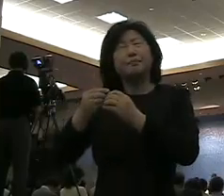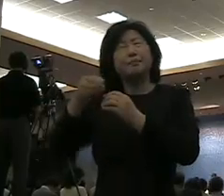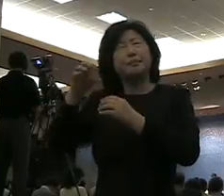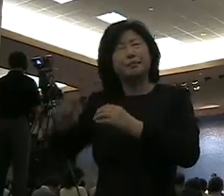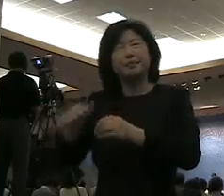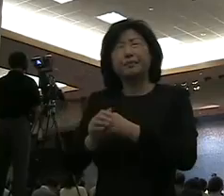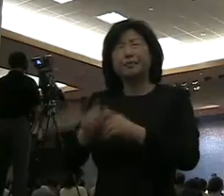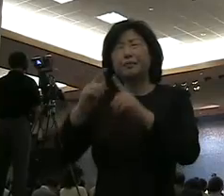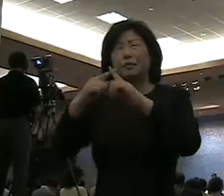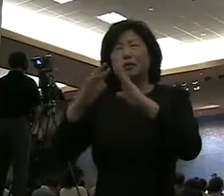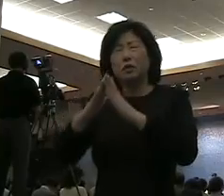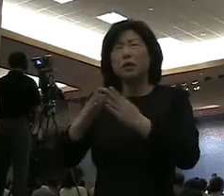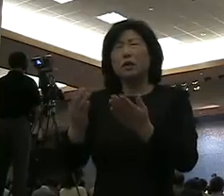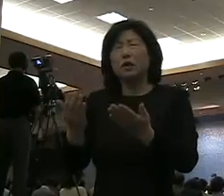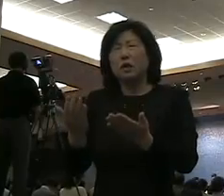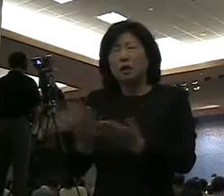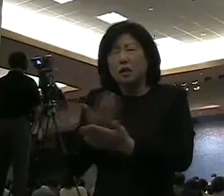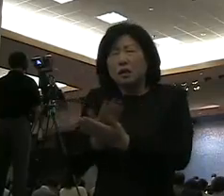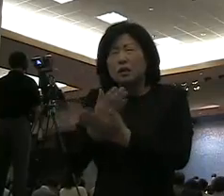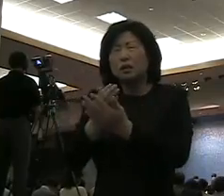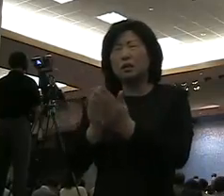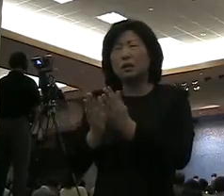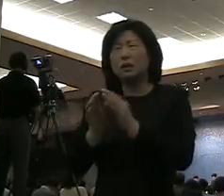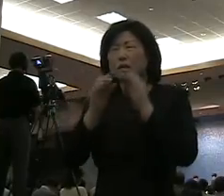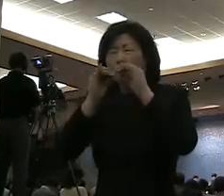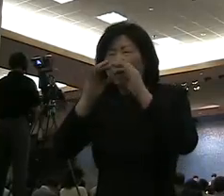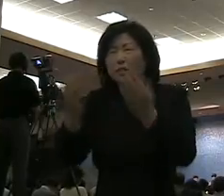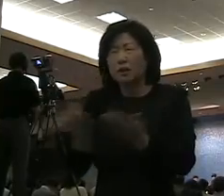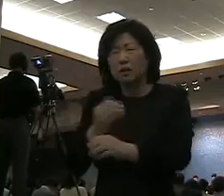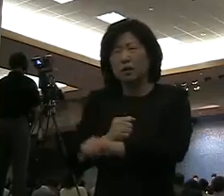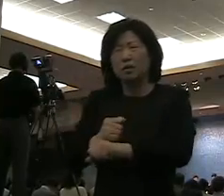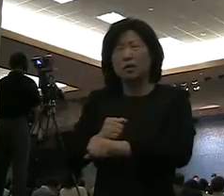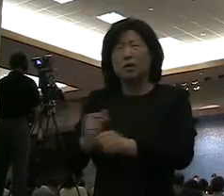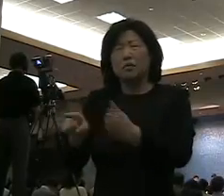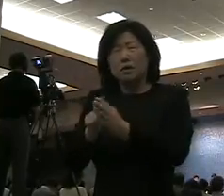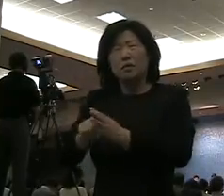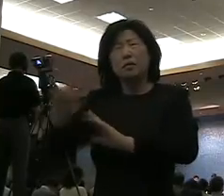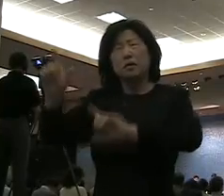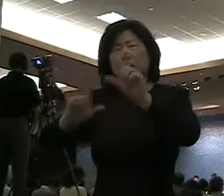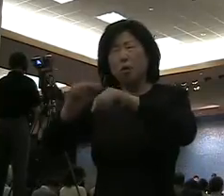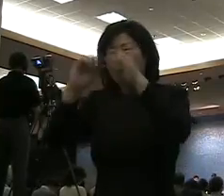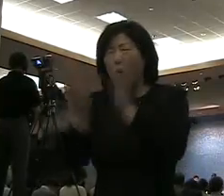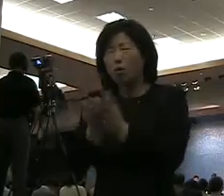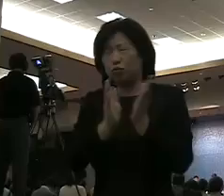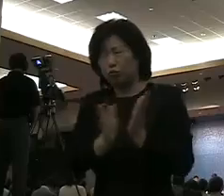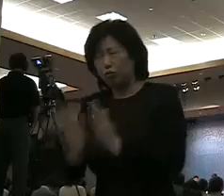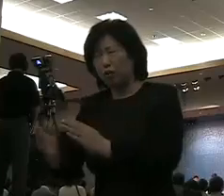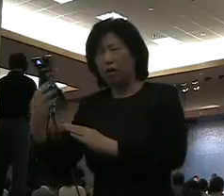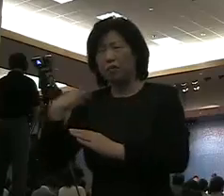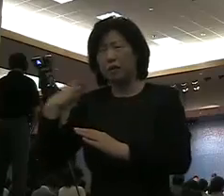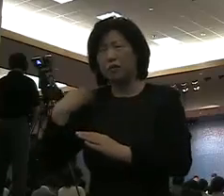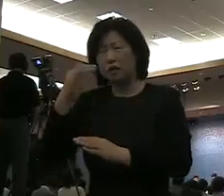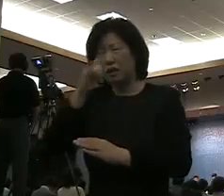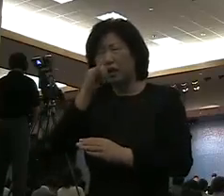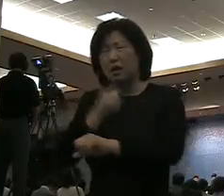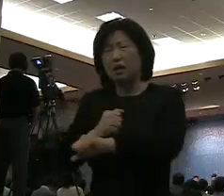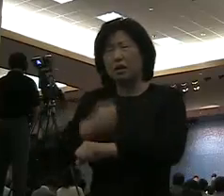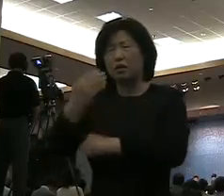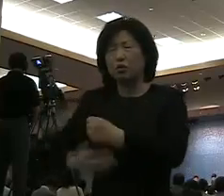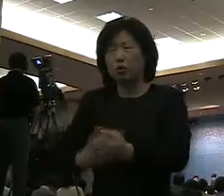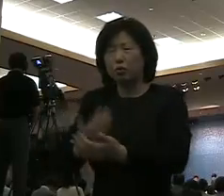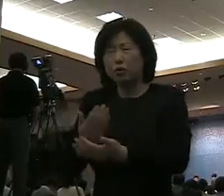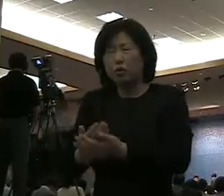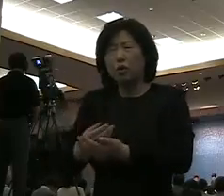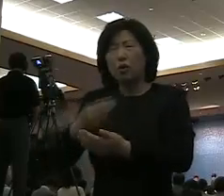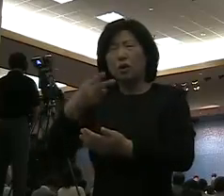이성수 선교사님을 위해 기도합니다. 담대함과 믿음의 기도로 모든 상황을 준비하고 감당할 수 있게 하옵소서. 대학